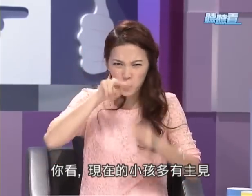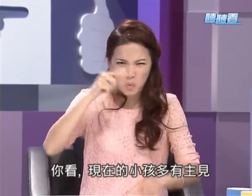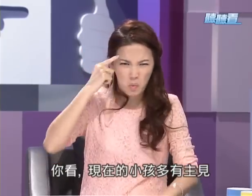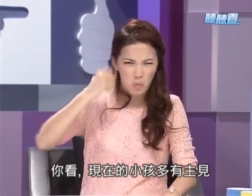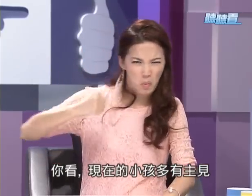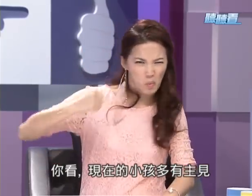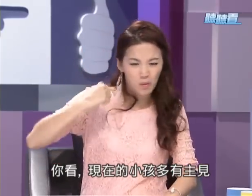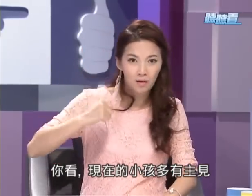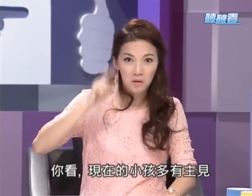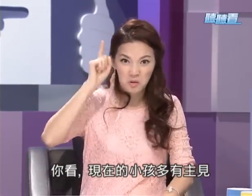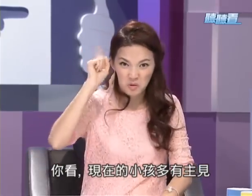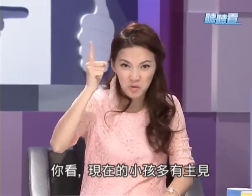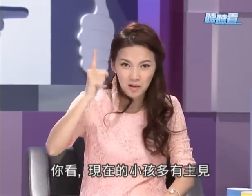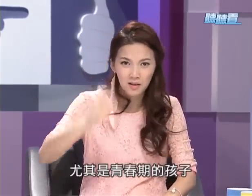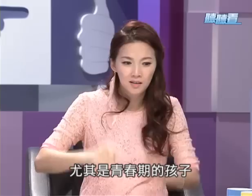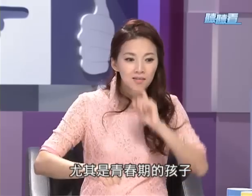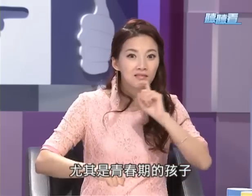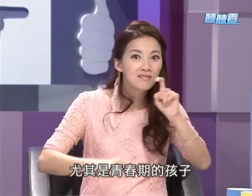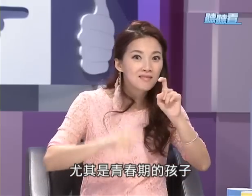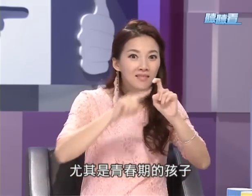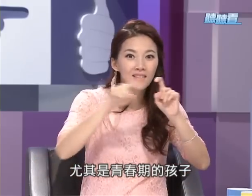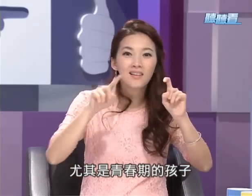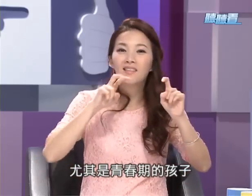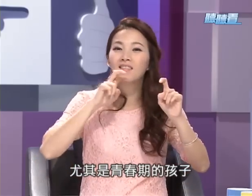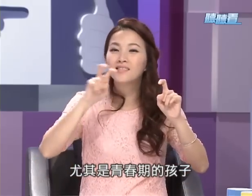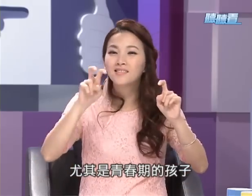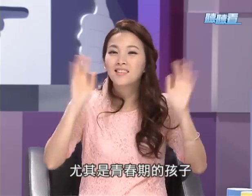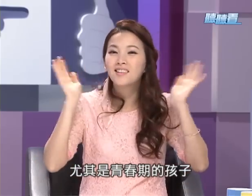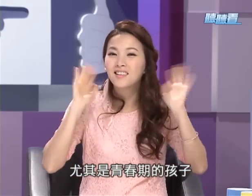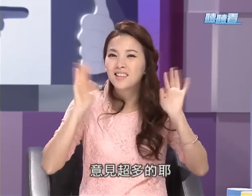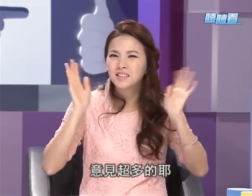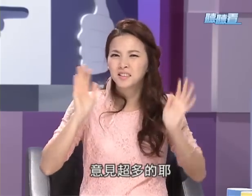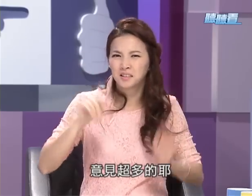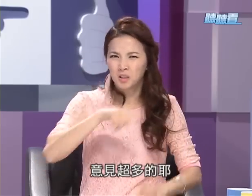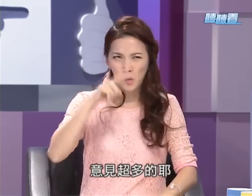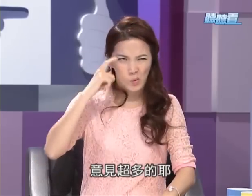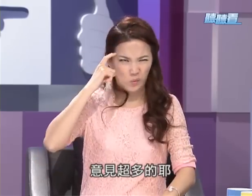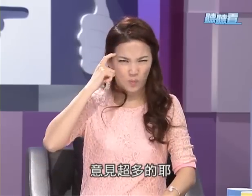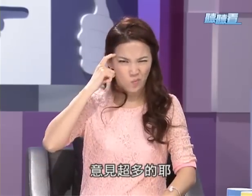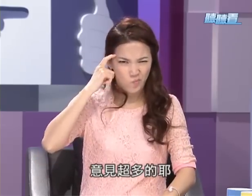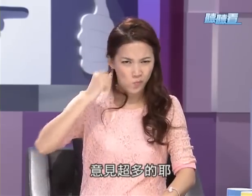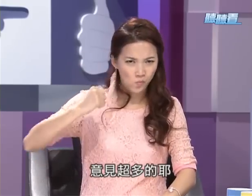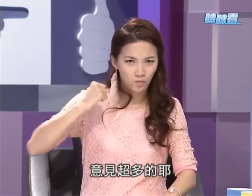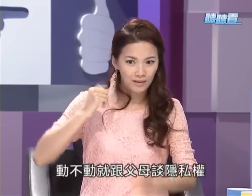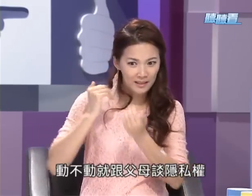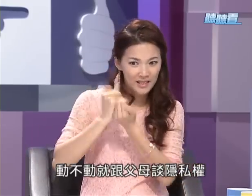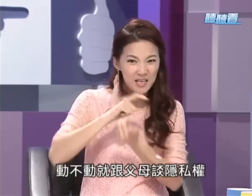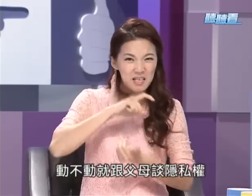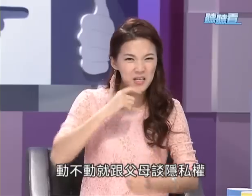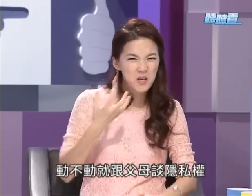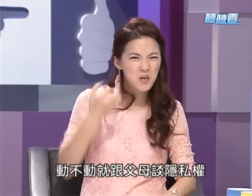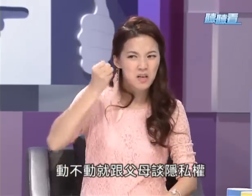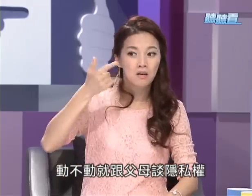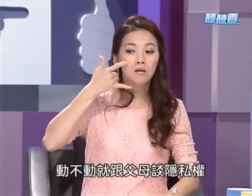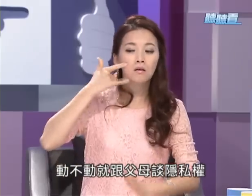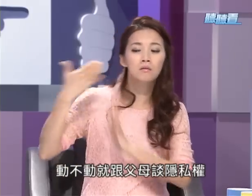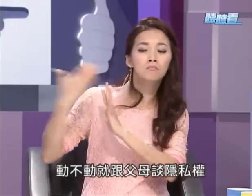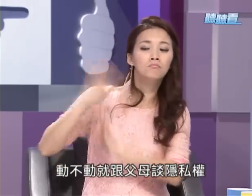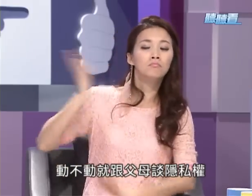孩啊，多有主见，尤其是青春期的孩子，意见超多的耶，动不动啊就跟父母谈隐